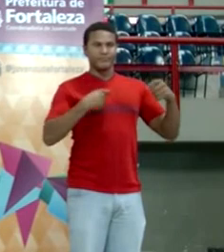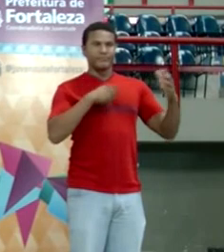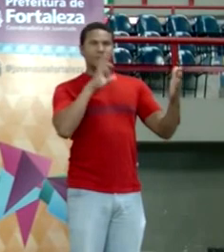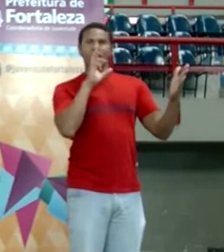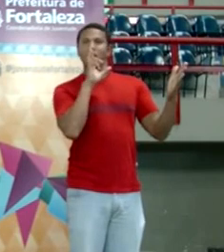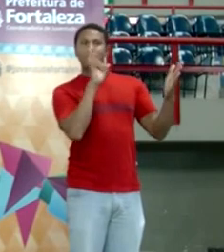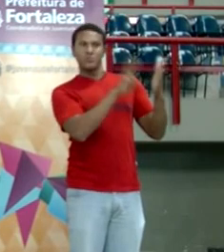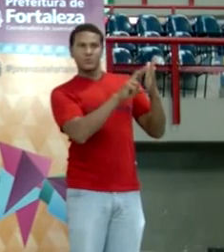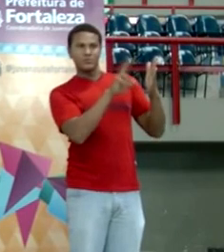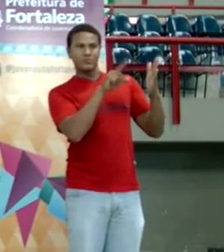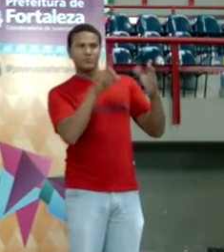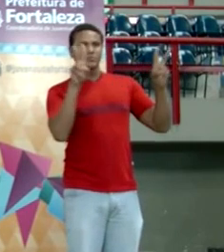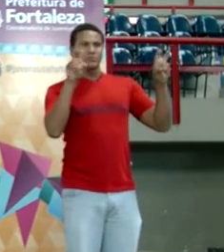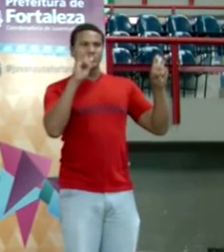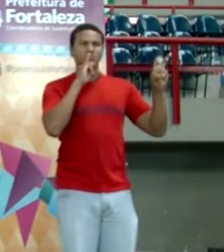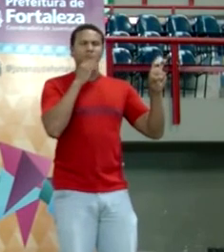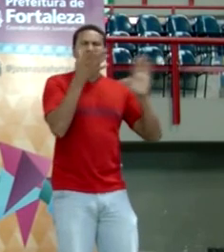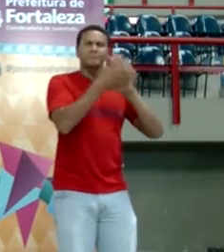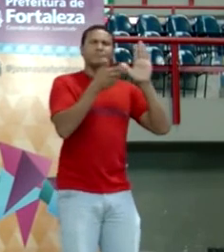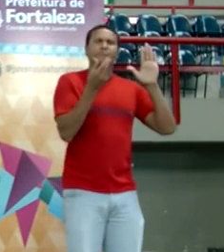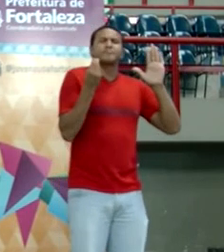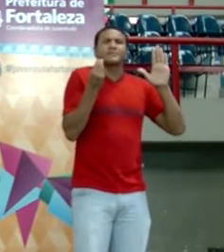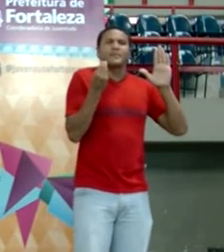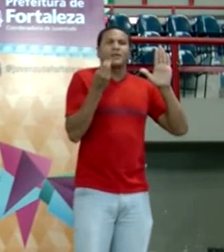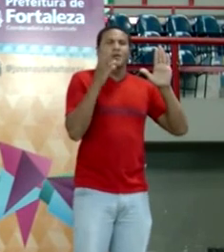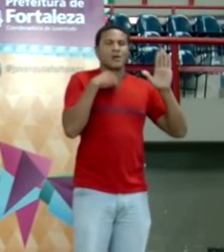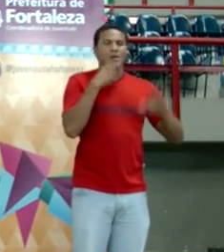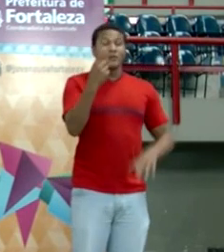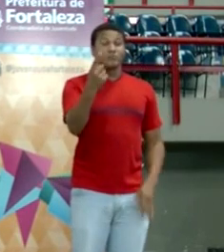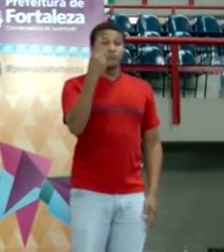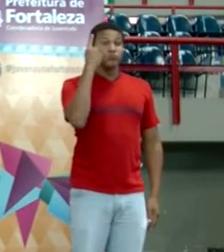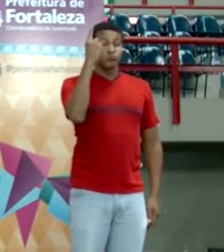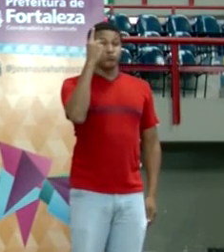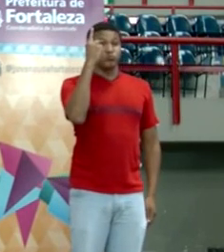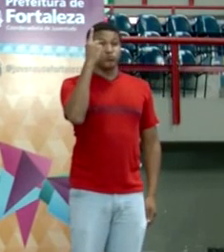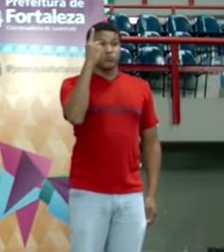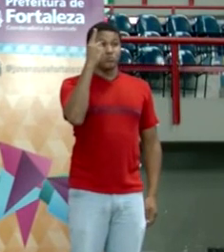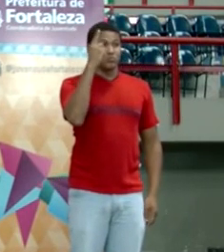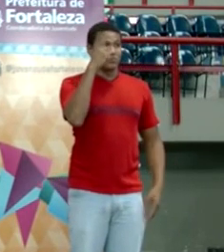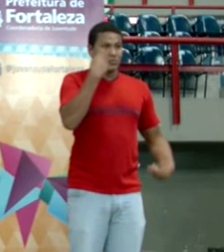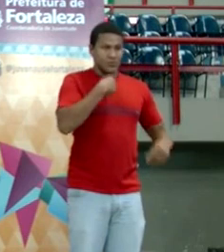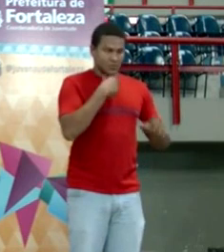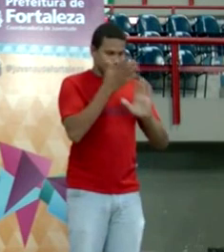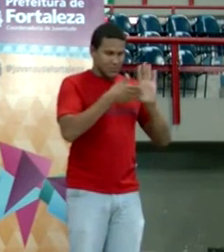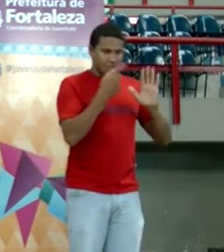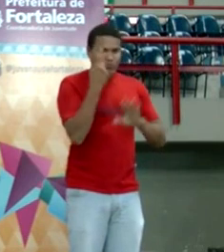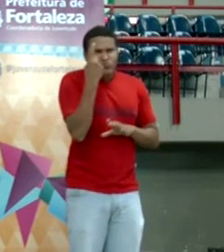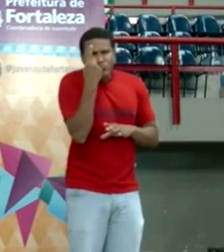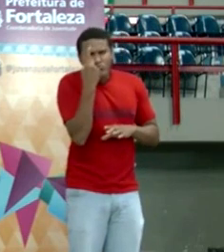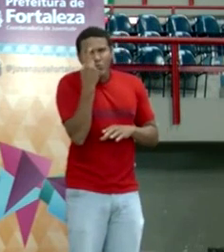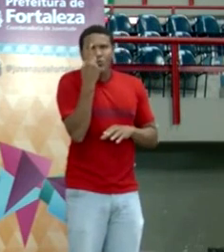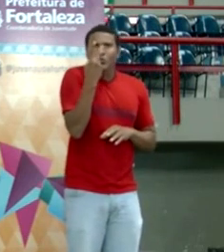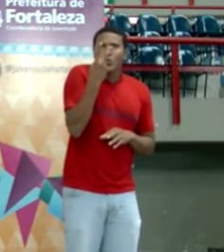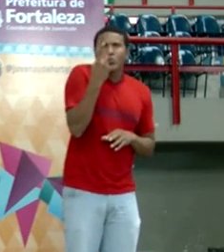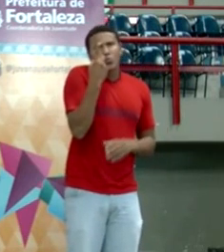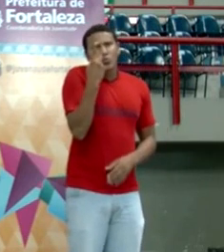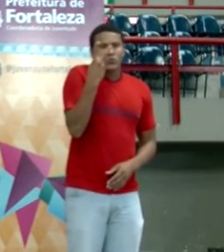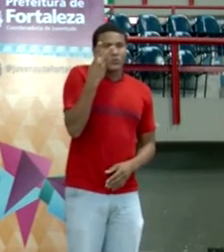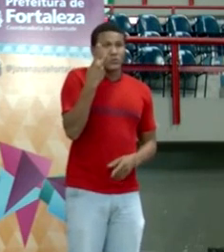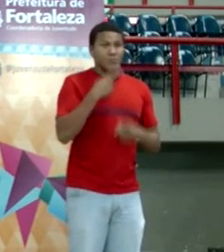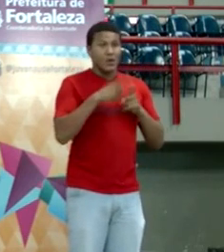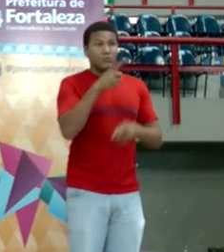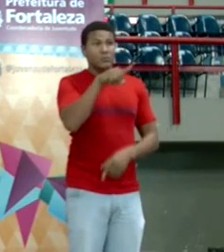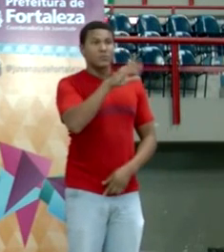que serve o texto? Para lhe ajudar só num item. Ele vai ajudar a resolver um item ou dois, mas você tem que